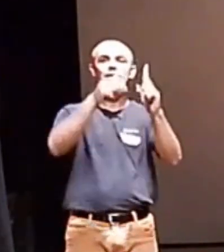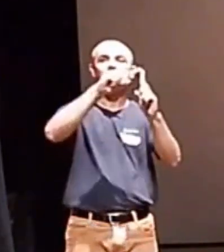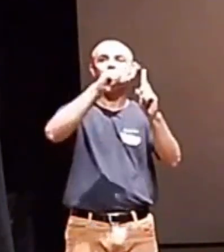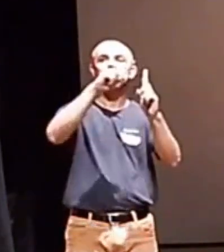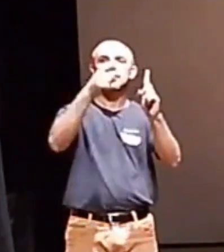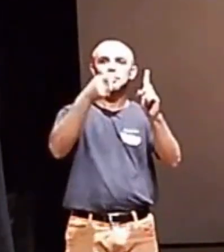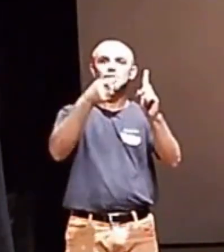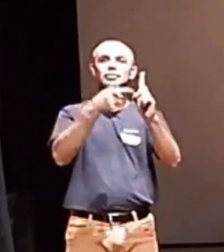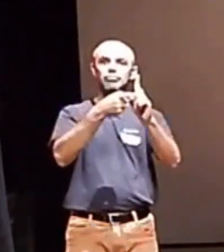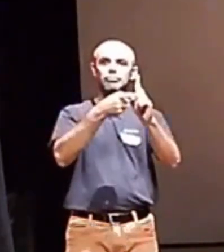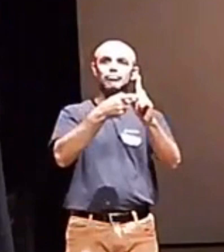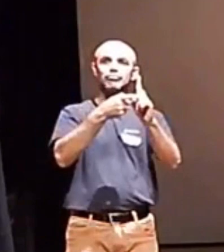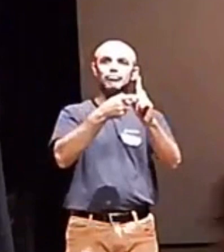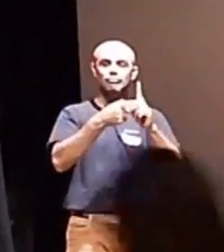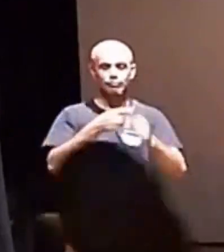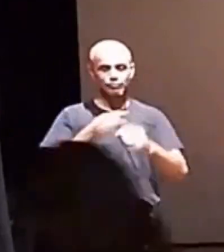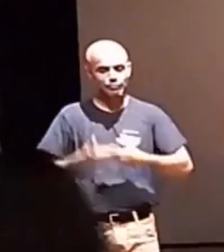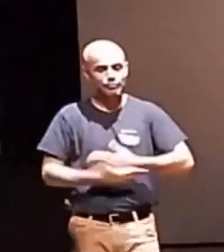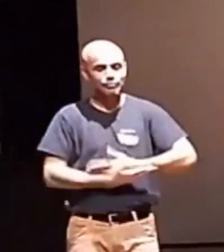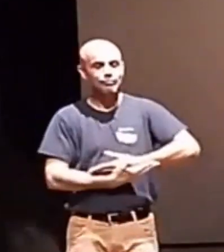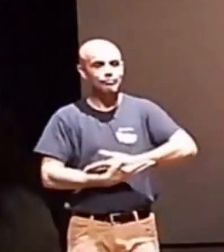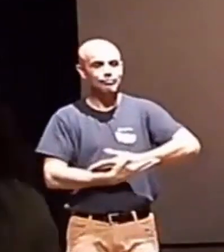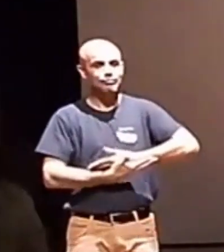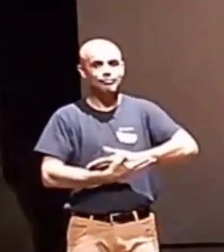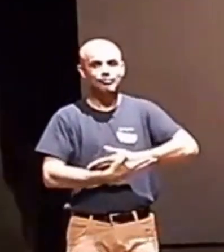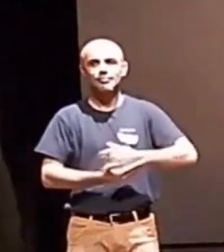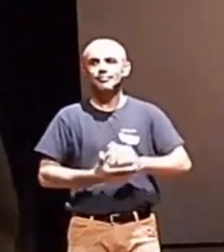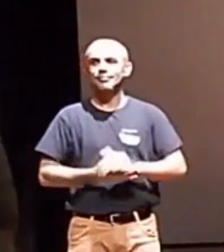e puerpério.